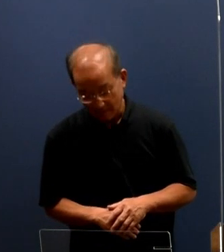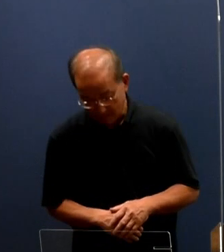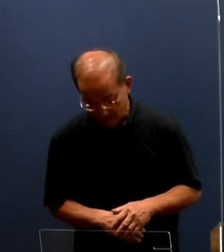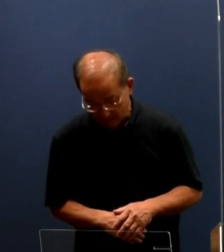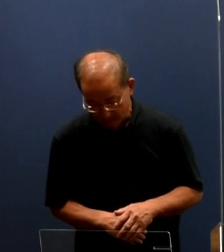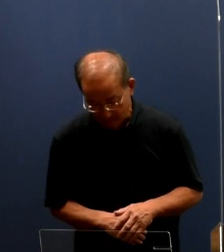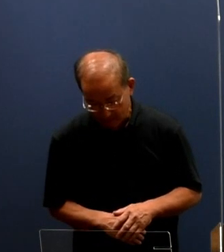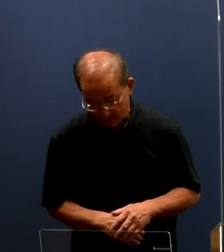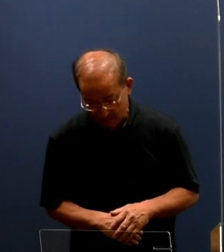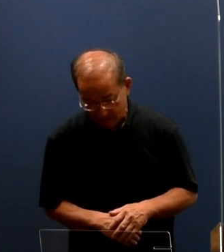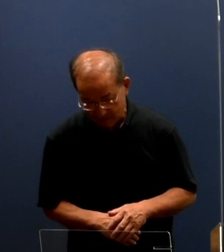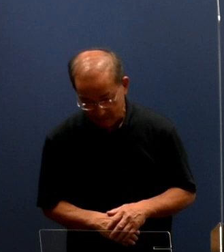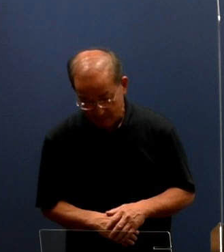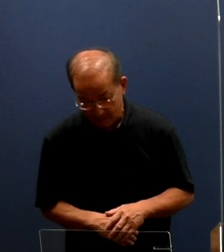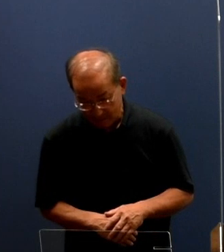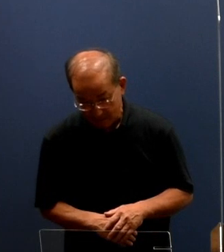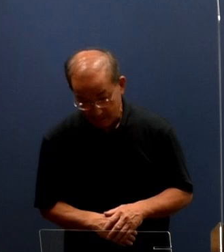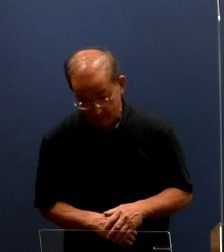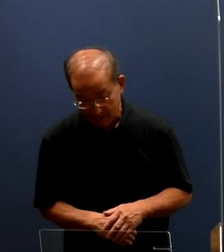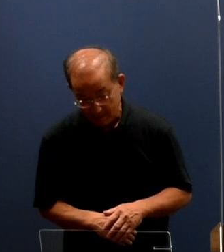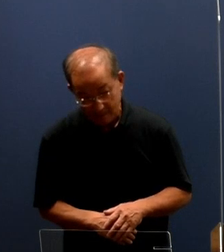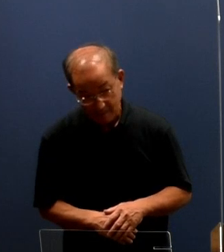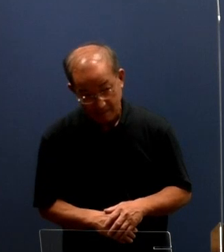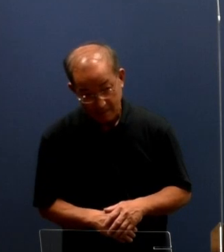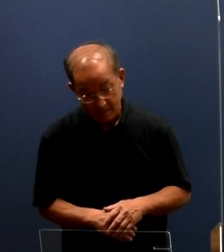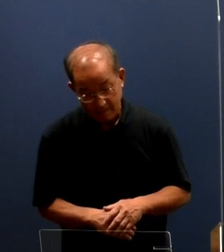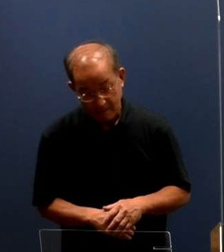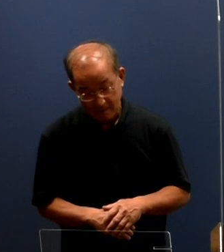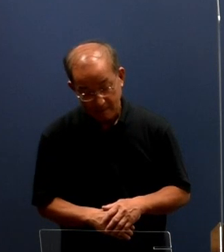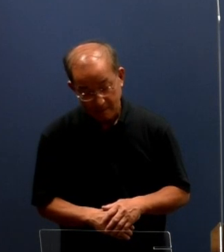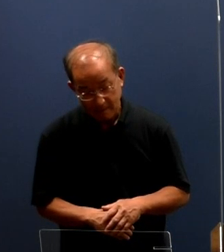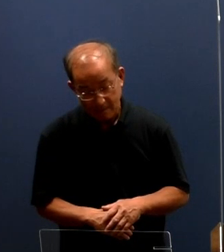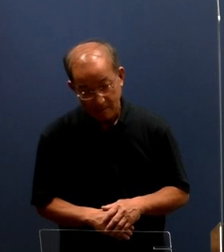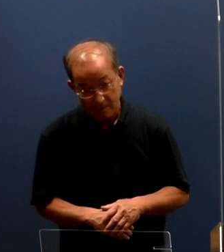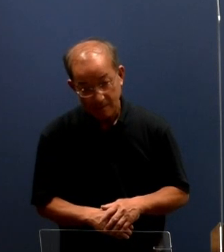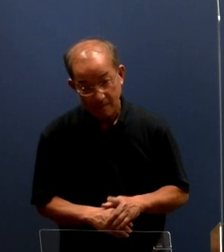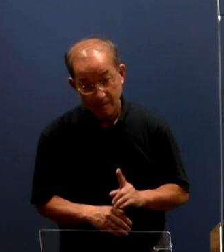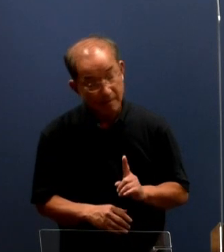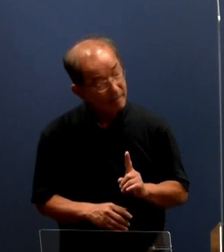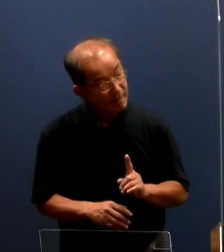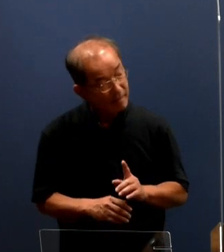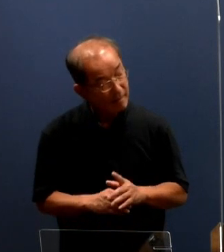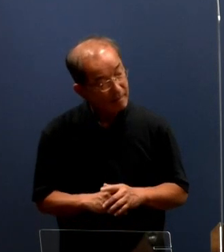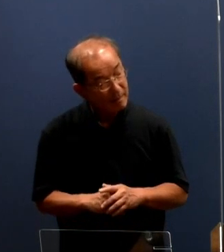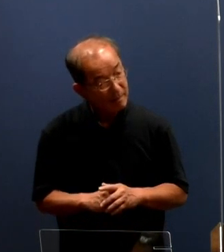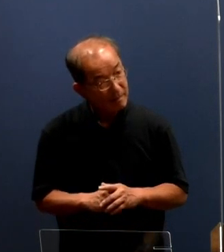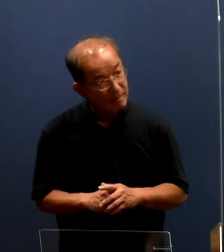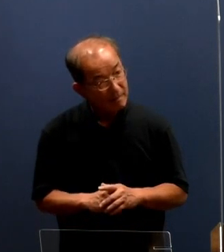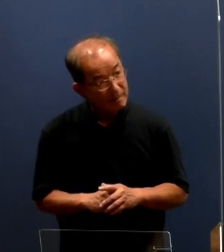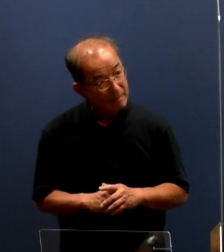されましたけれども、島根県でも SIB について何か考えていることありますか。